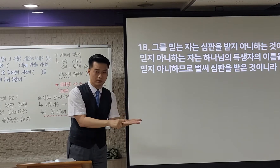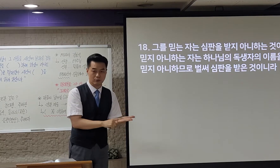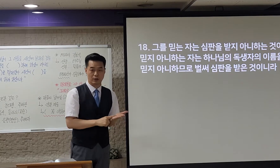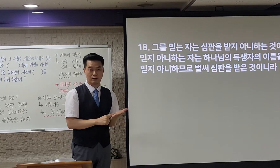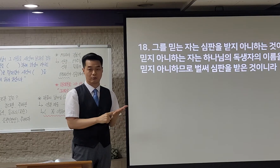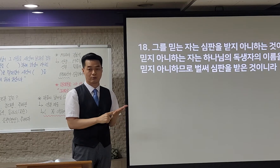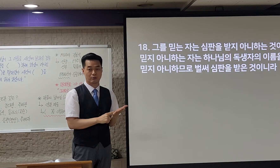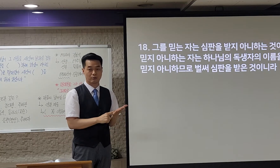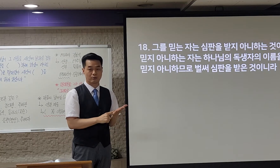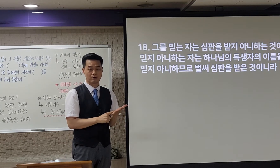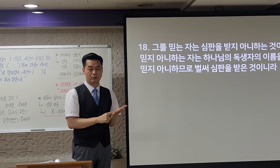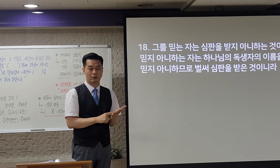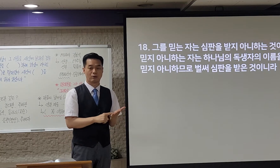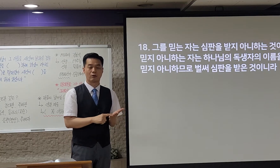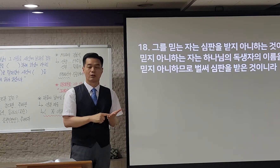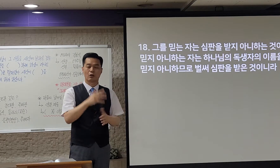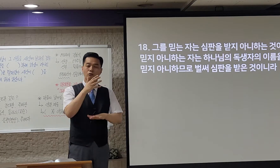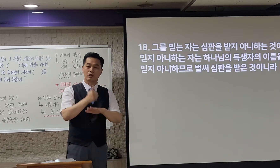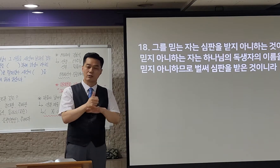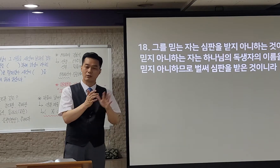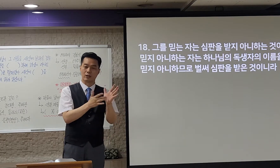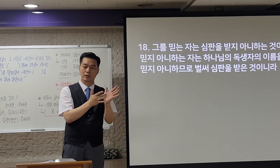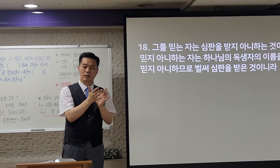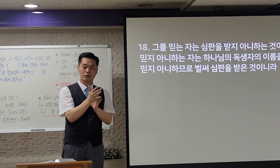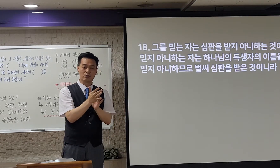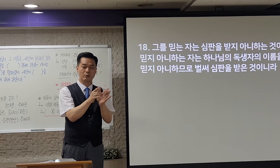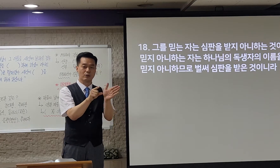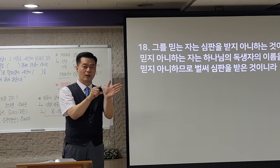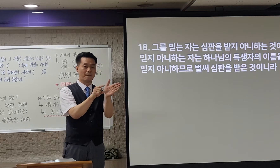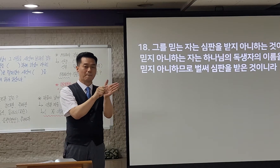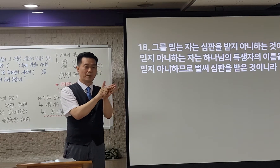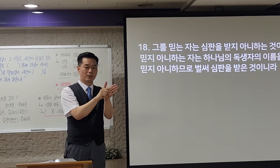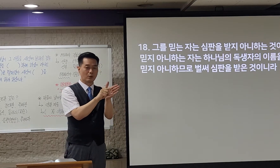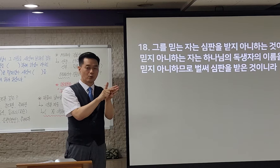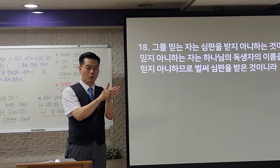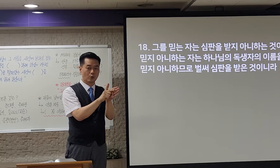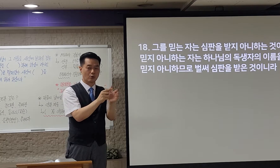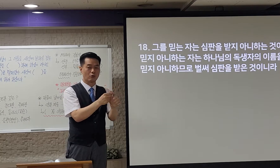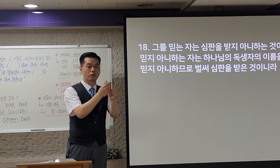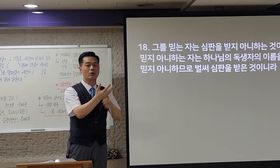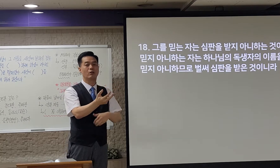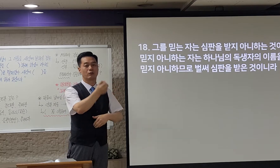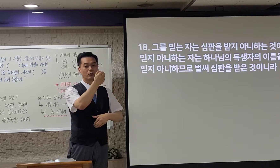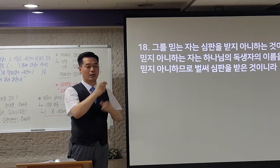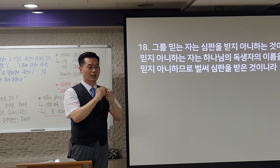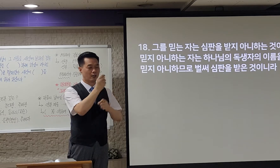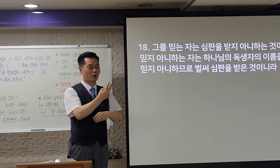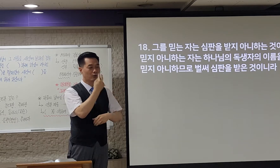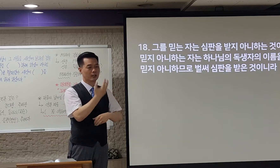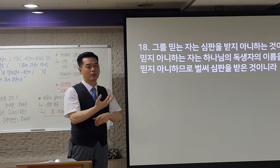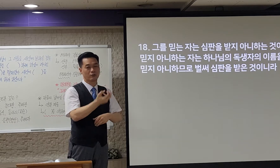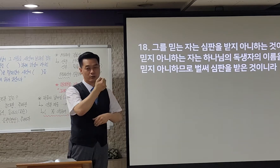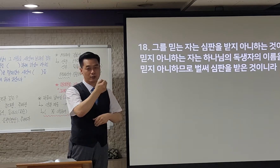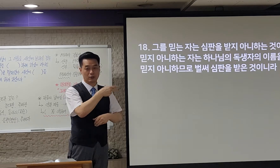드러나요. 그래서 결국에는 예수님을 믿고 구원을 얻는다, 영생을 얻는다. 그것은